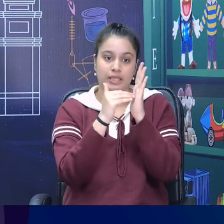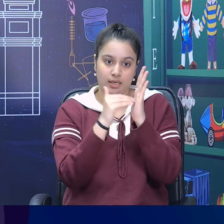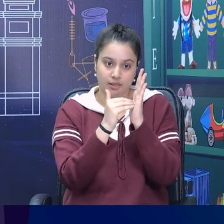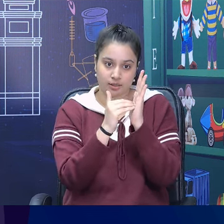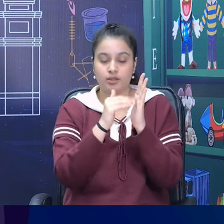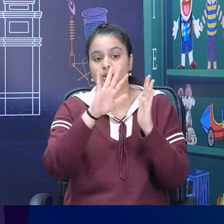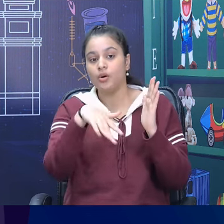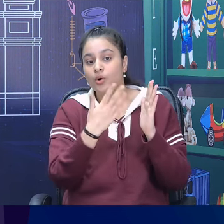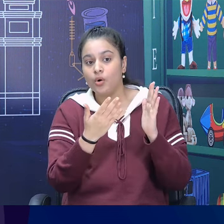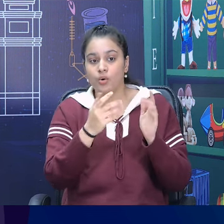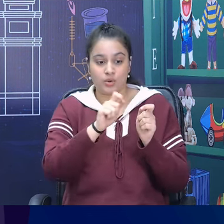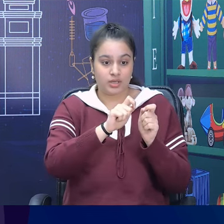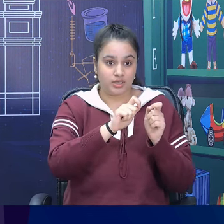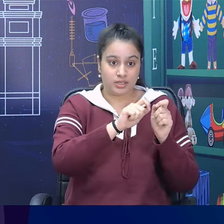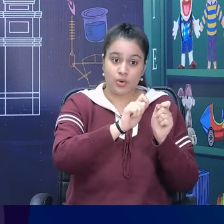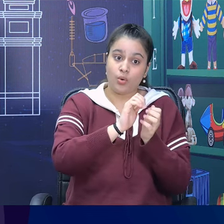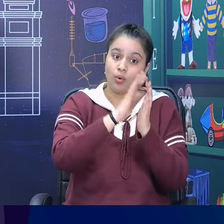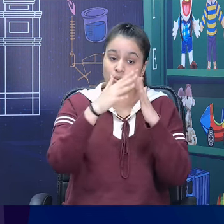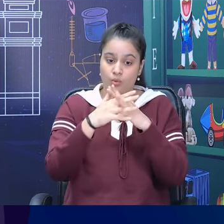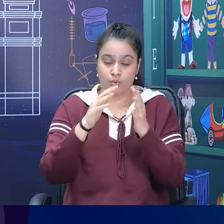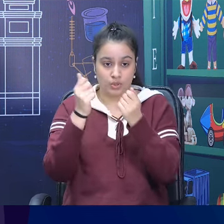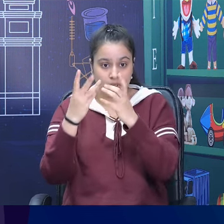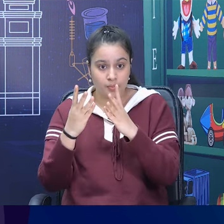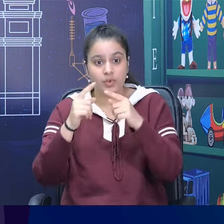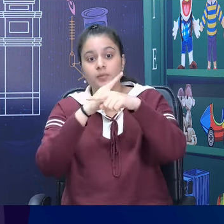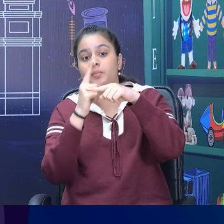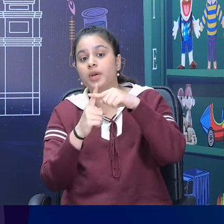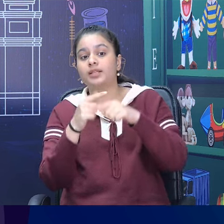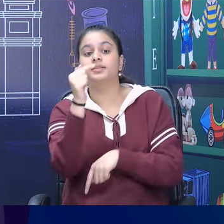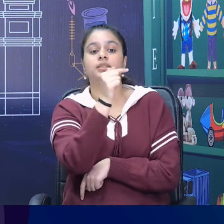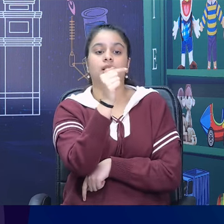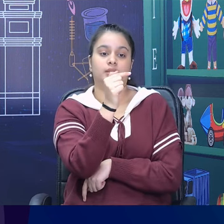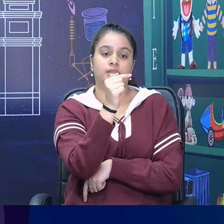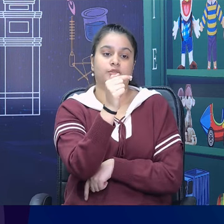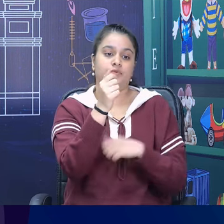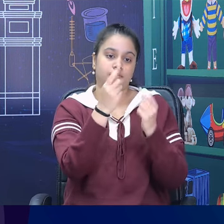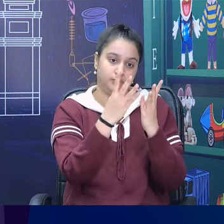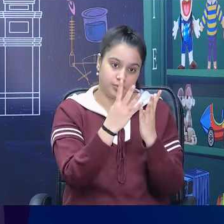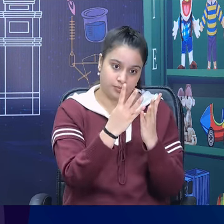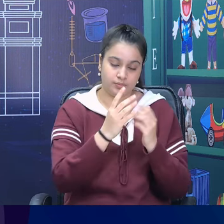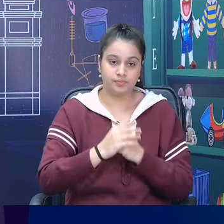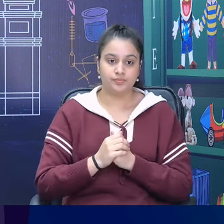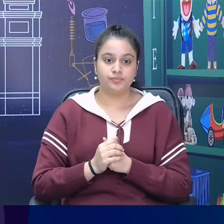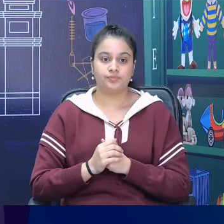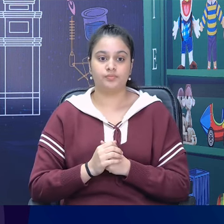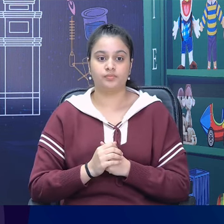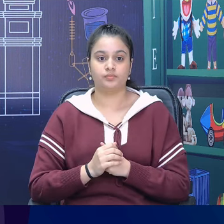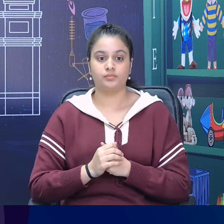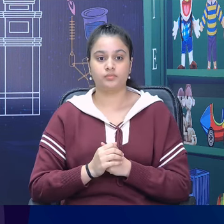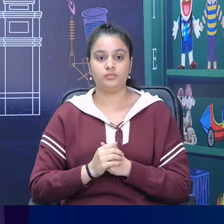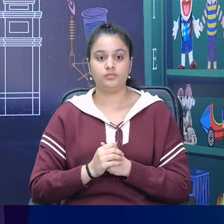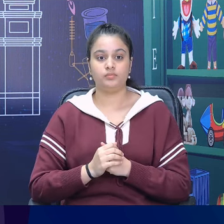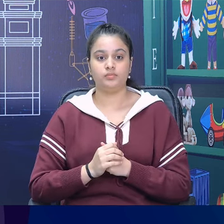होल नंबर अलोंग विद नेगेटिव नंबर्स एंड इंटी जर इज़ अ नंबर फ्रॉम अ सेट ऑफ़ नेगेटिव एंड पॉजिटिव नंबर